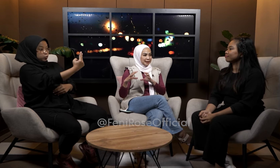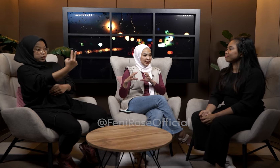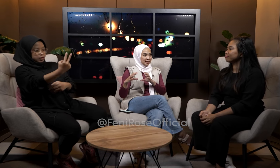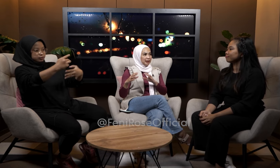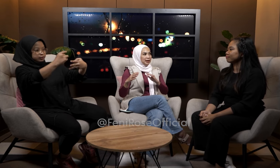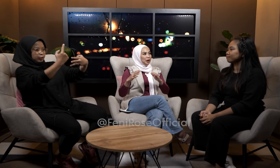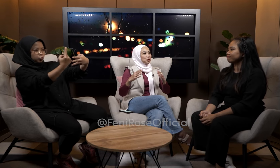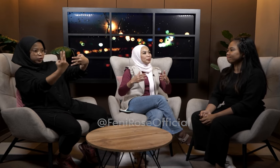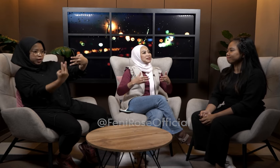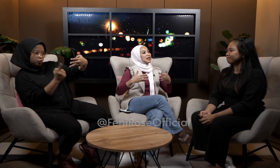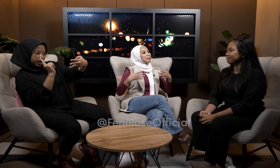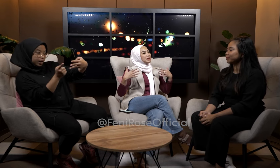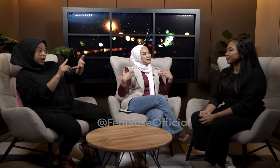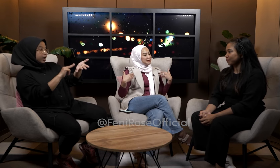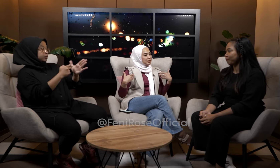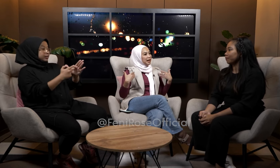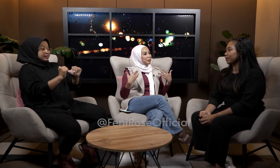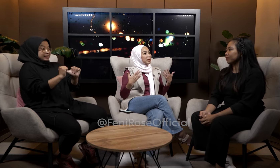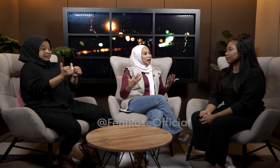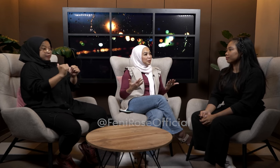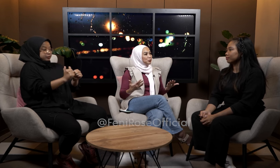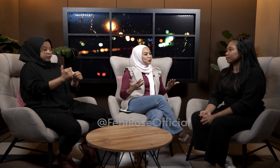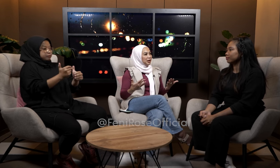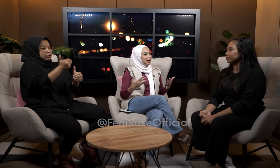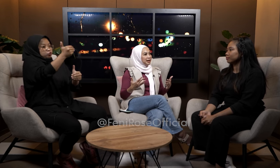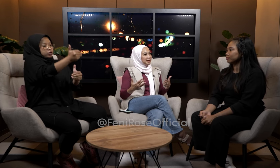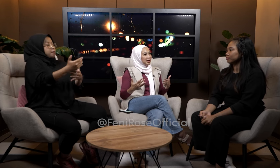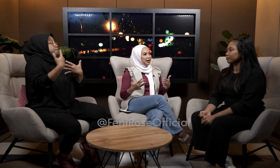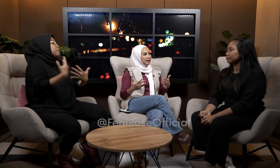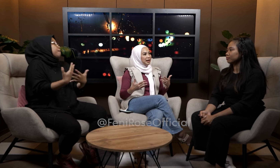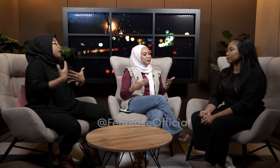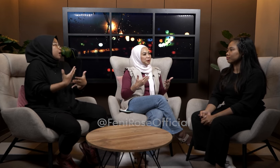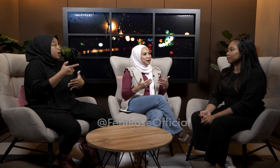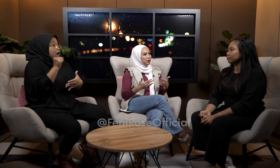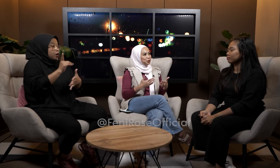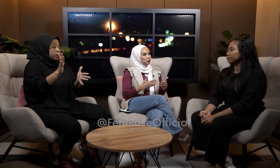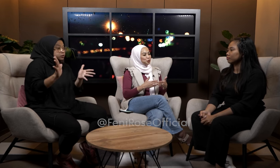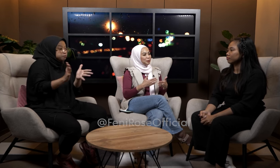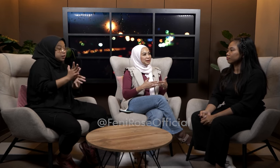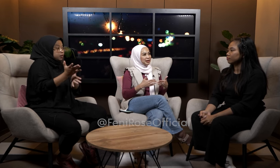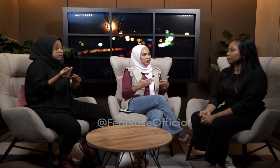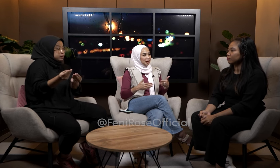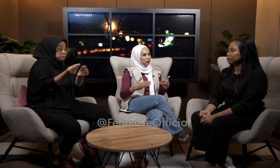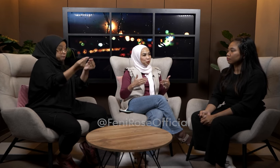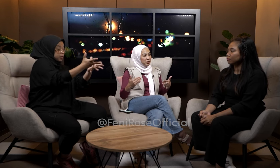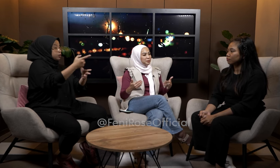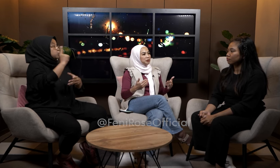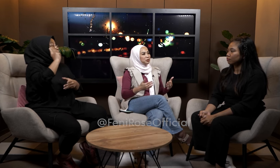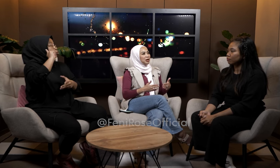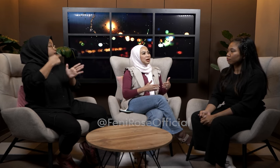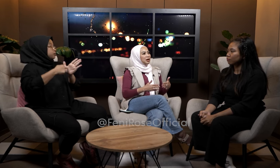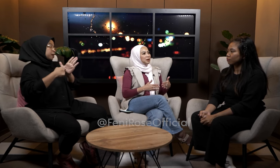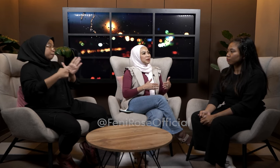isyarat Nah untuk persiapannya sendiri harapan kamu seandainya ada lagi permintaan untuk juru bahasa isyarat tuli begitu ya